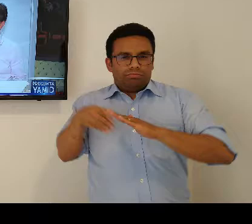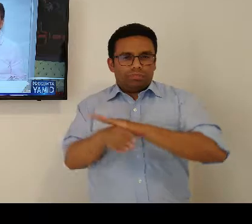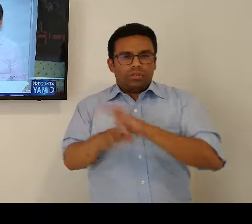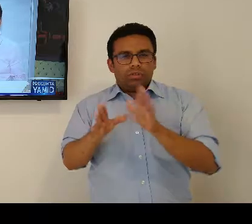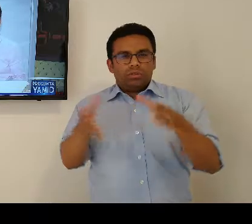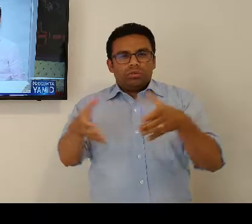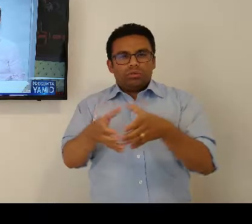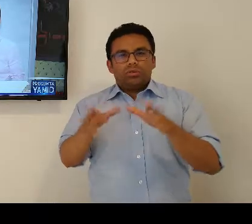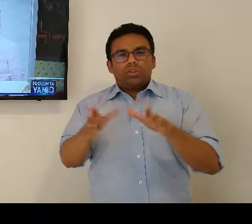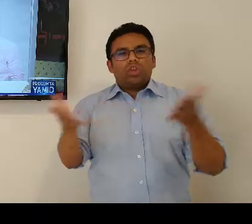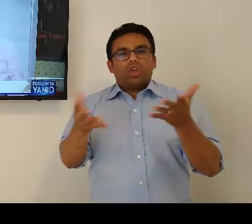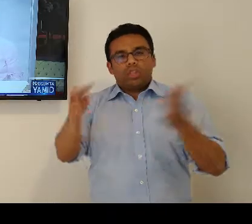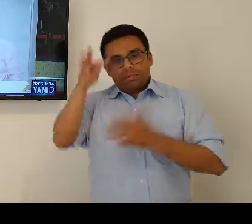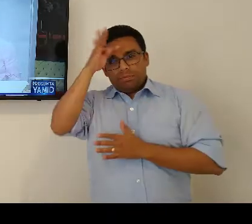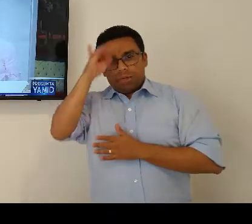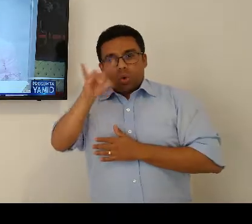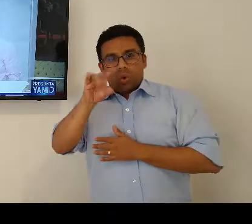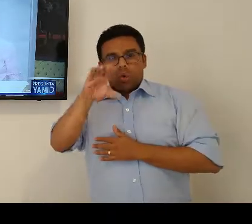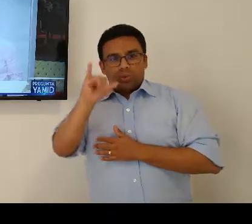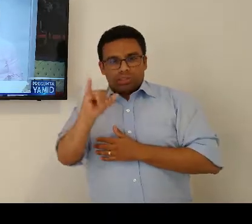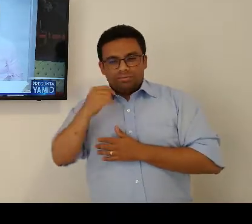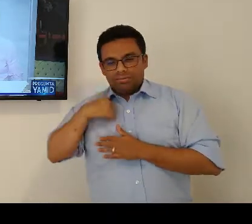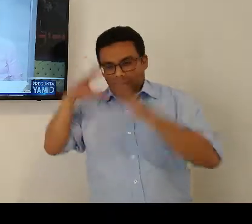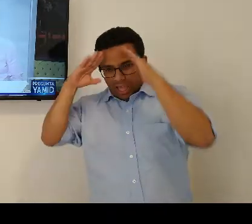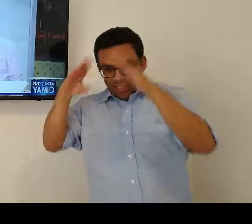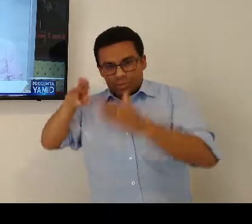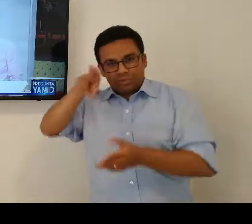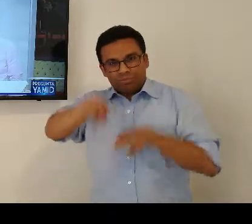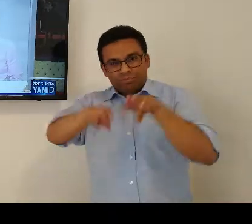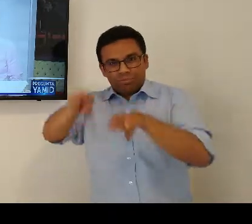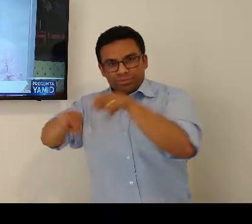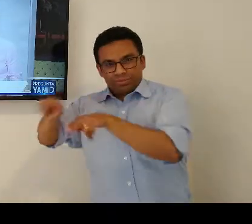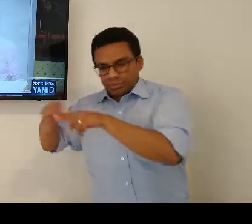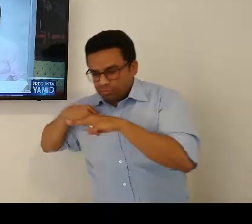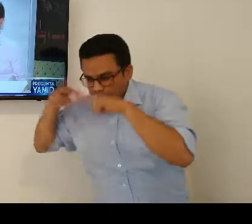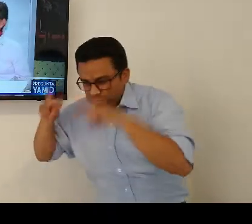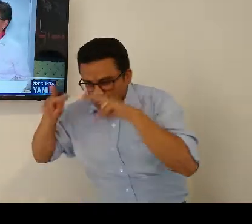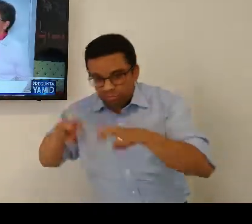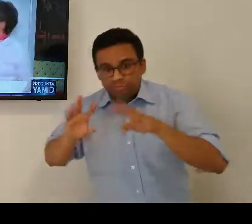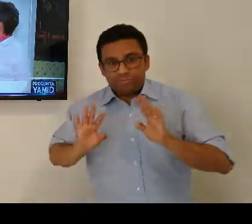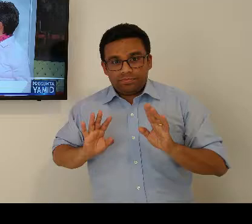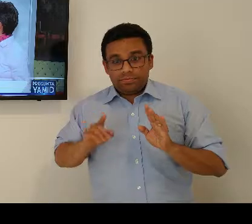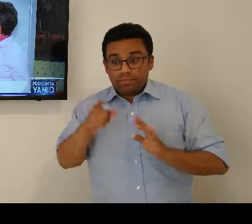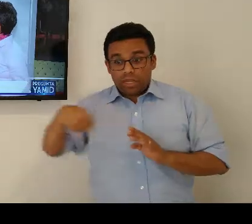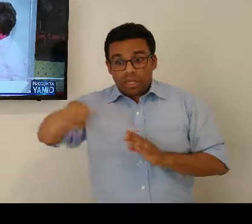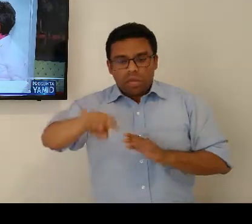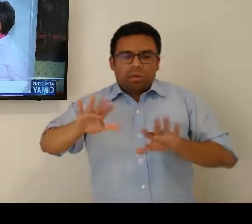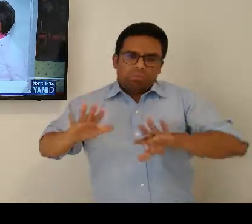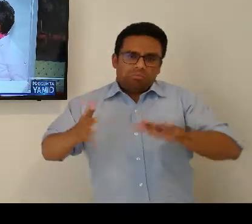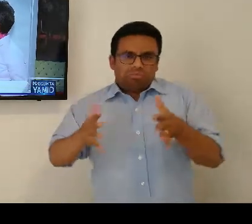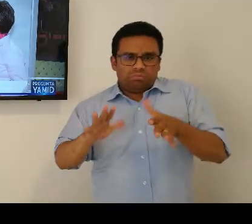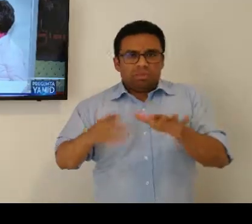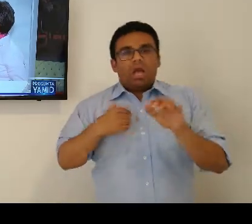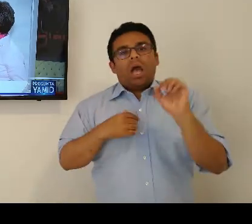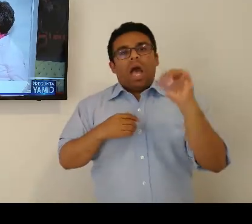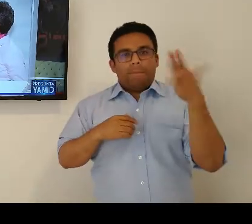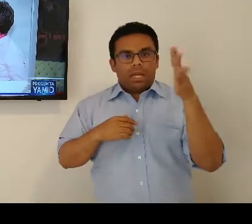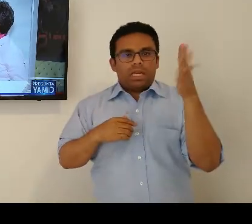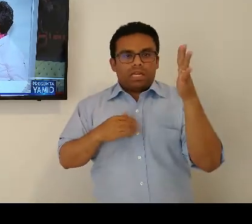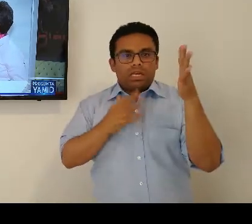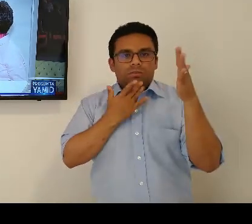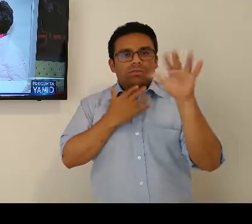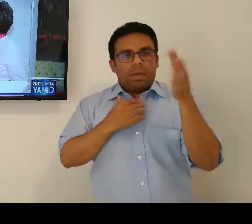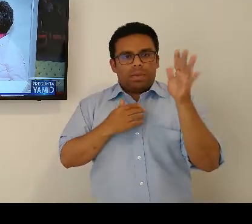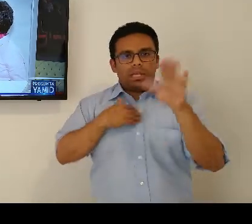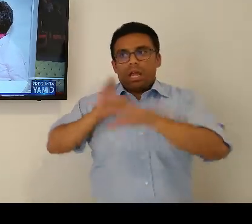nivel, podemos seguir en alerta amarilla, aunque estemos en cuarentena y aunque los casos sigan creciendo. Pero si empezáramos a copar el